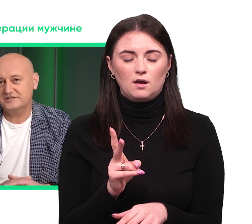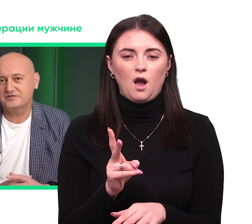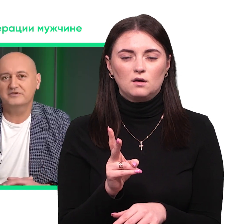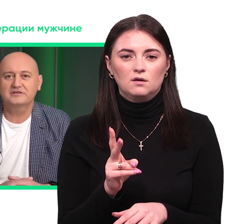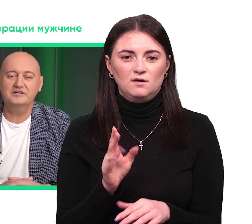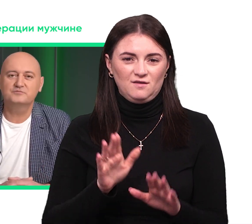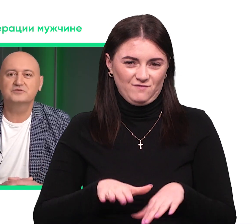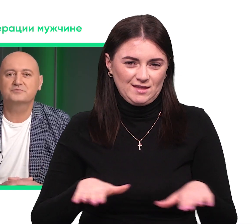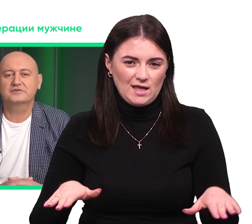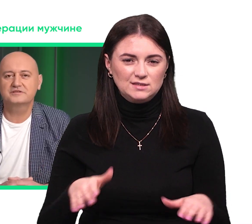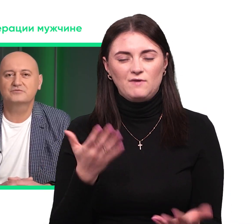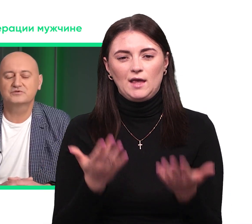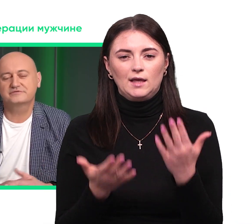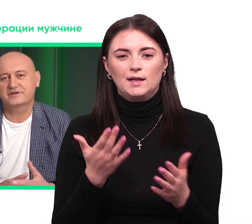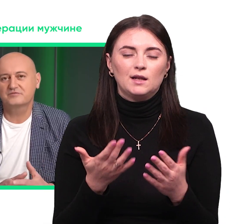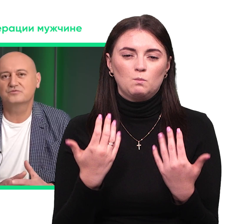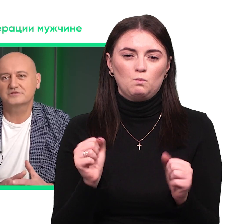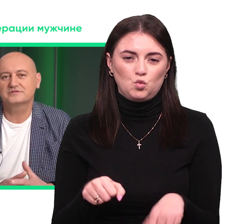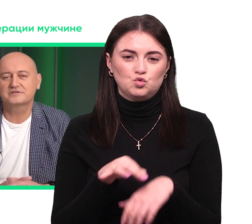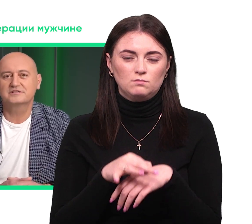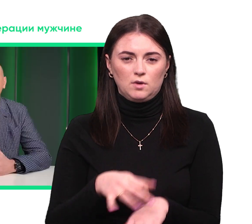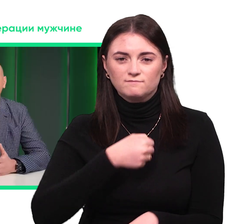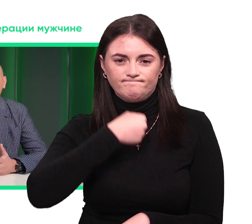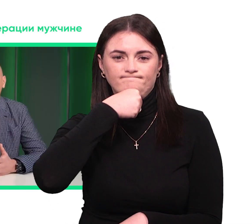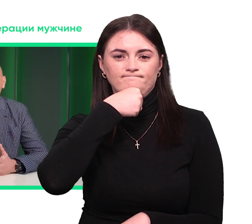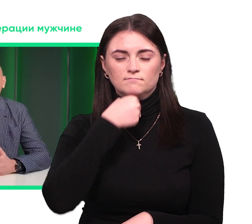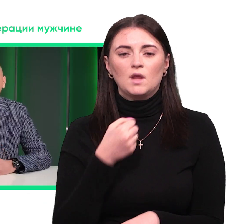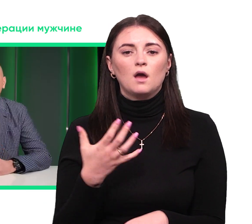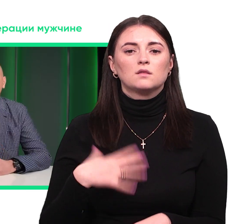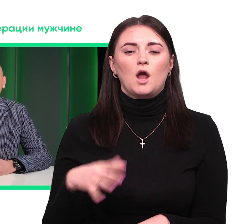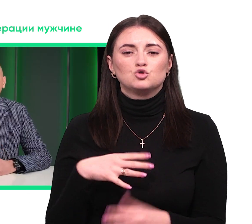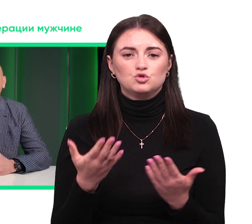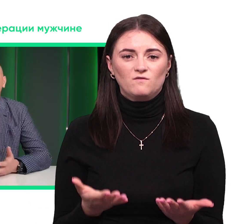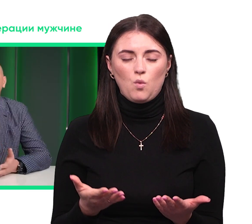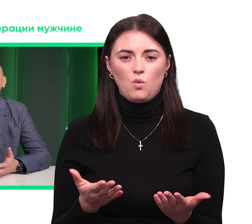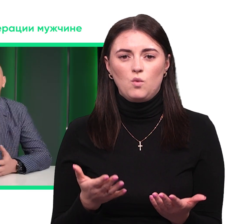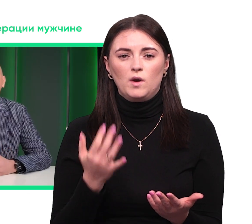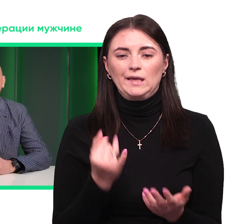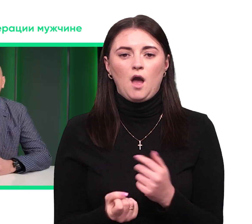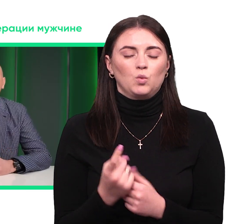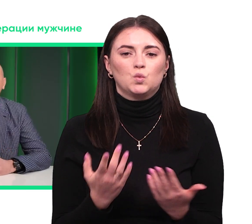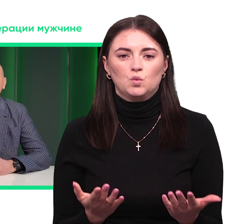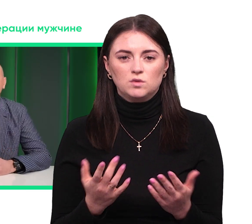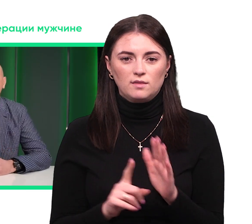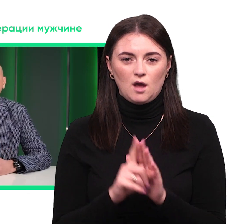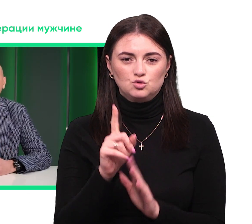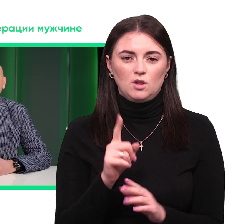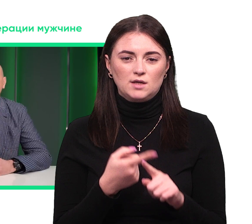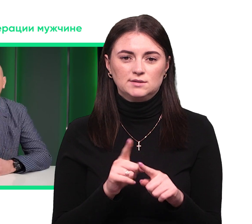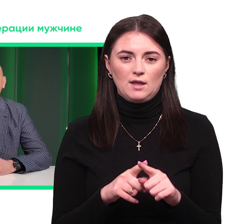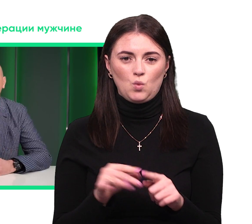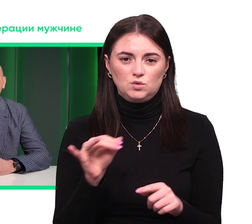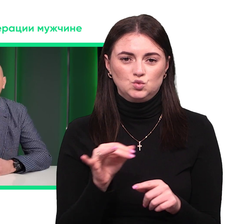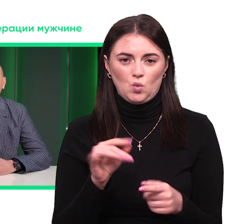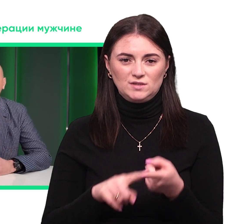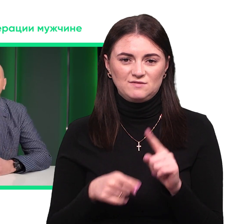в детстве или может проводиться уже в зрелом возрасте. Для чего и откуда началась вообще вся эта история,